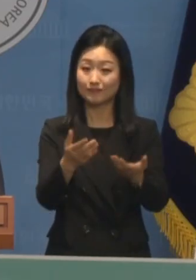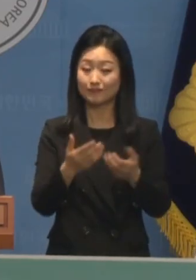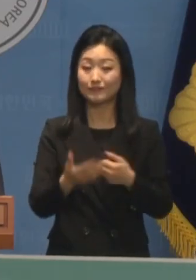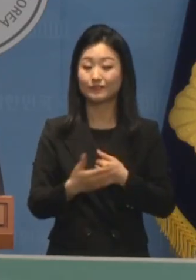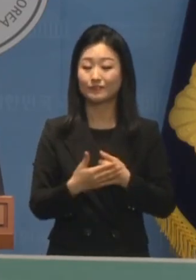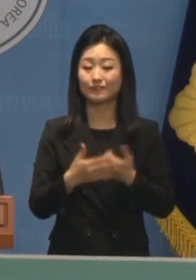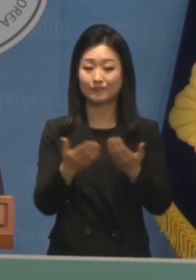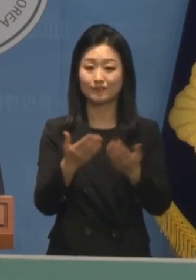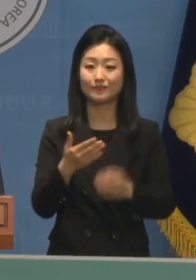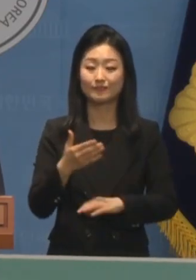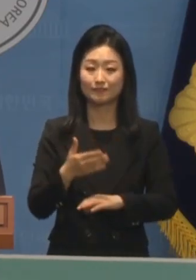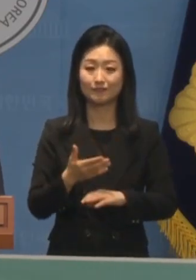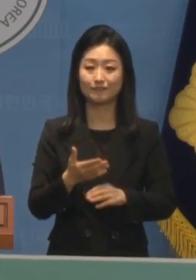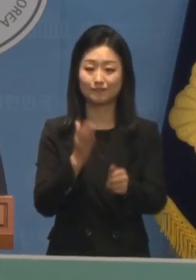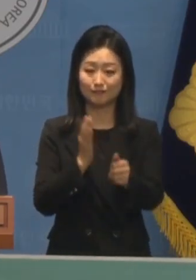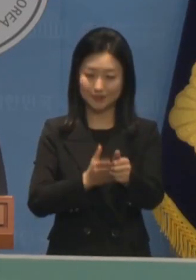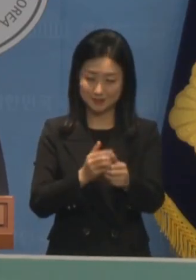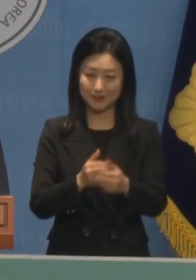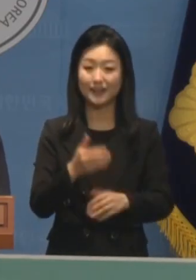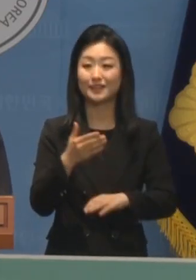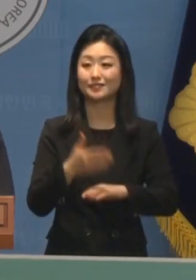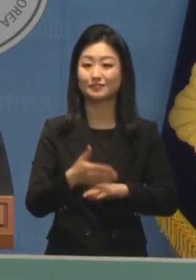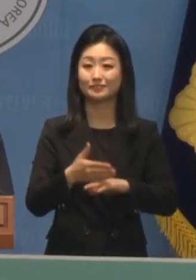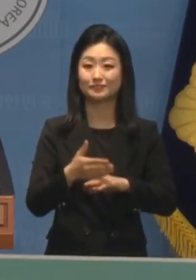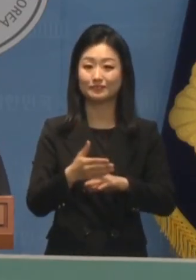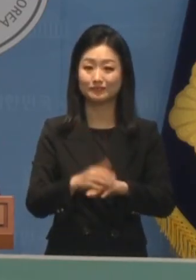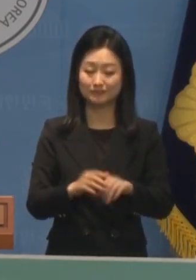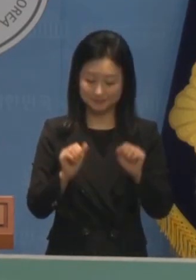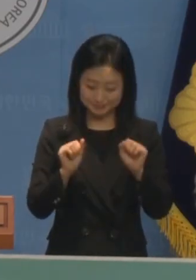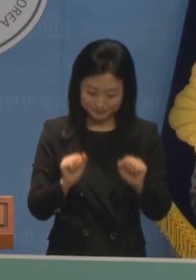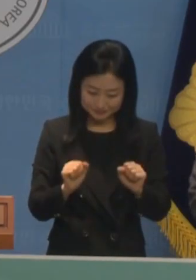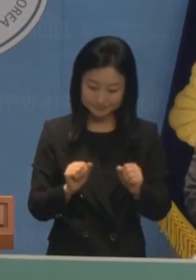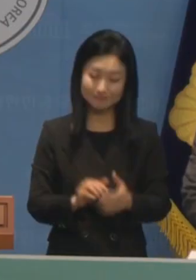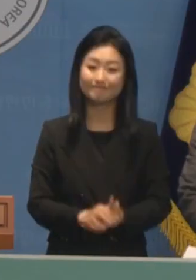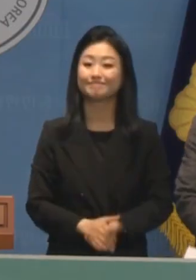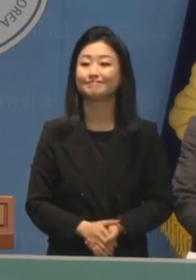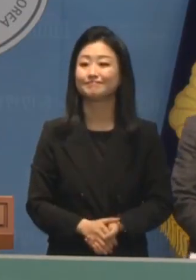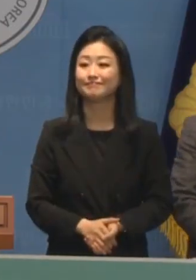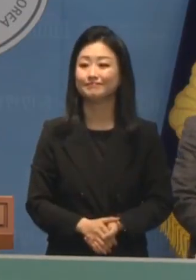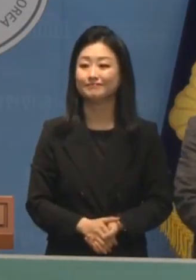지원을 보내주시기 바랍니다. 감사합니다.